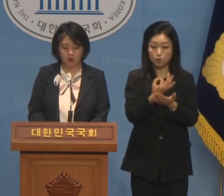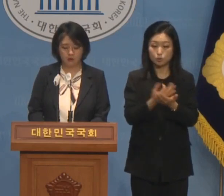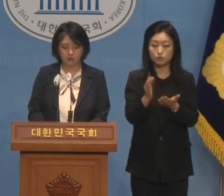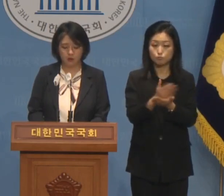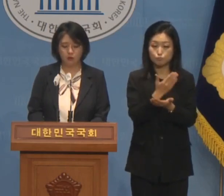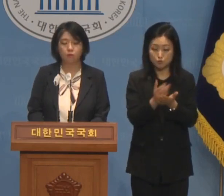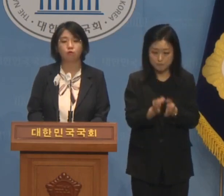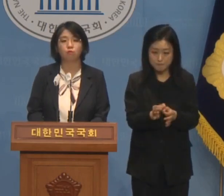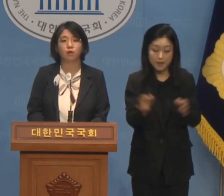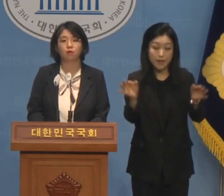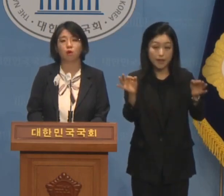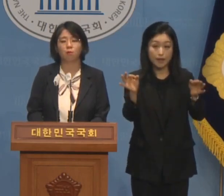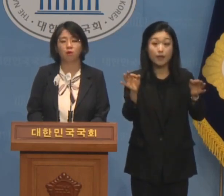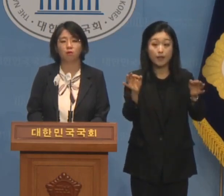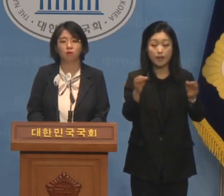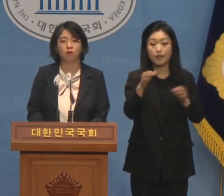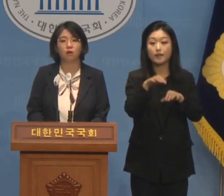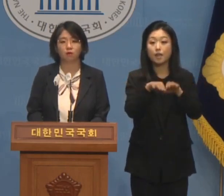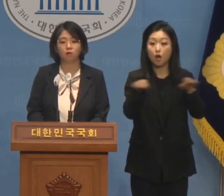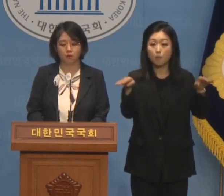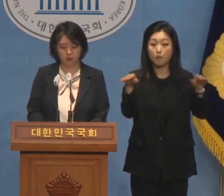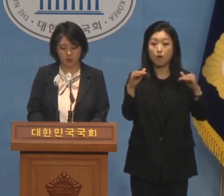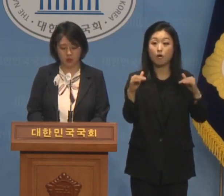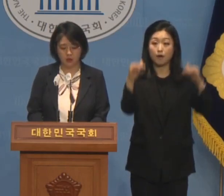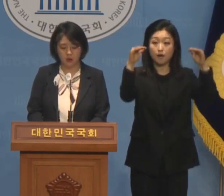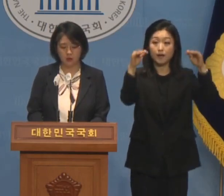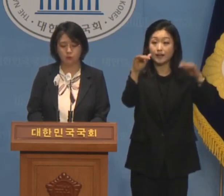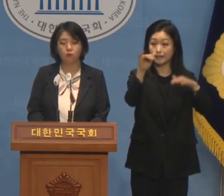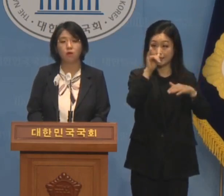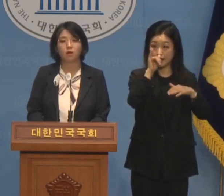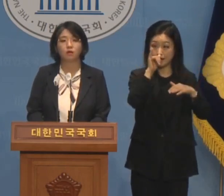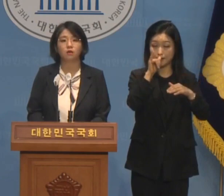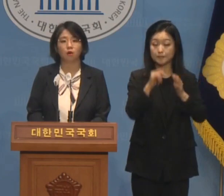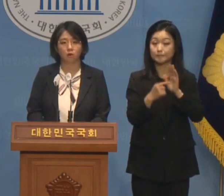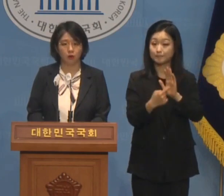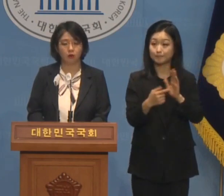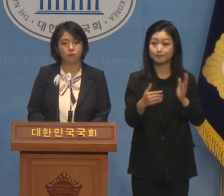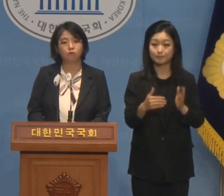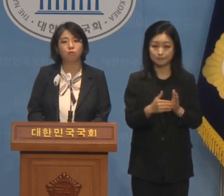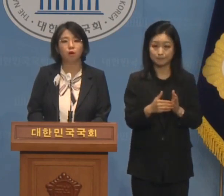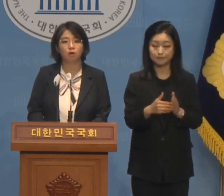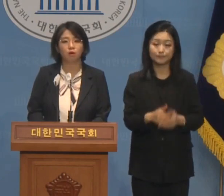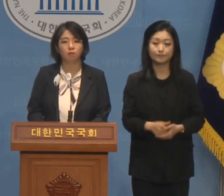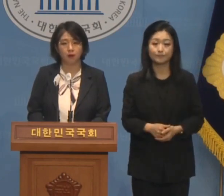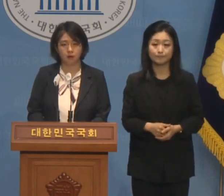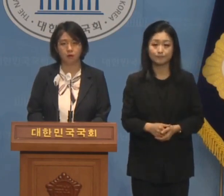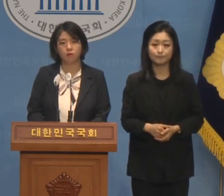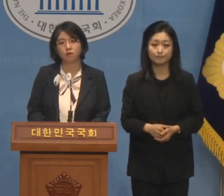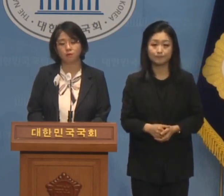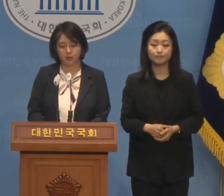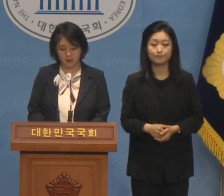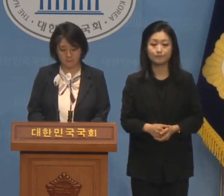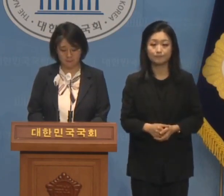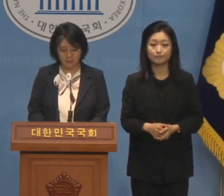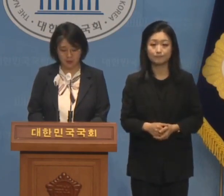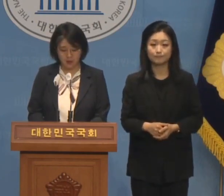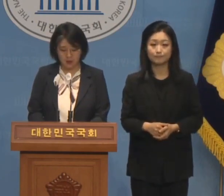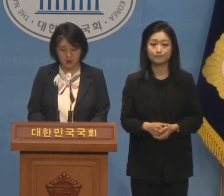또한 개선되어 분배적 형평성이 개선된다라고 그 결과를 분명히 밝히고